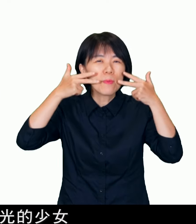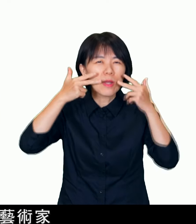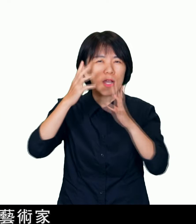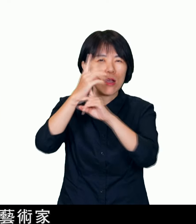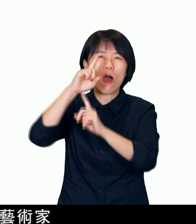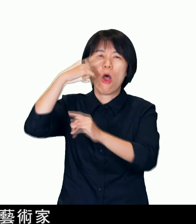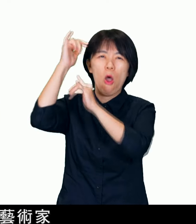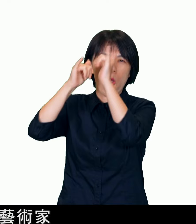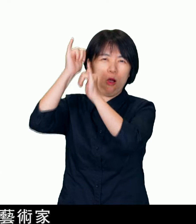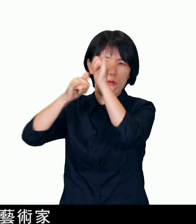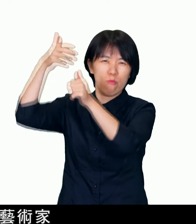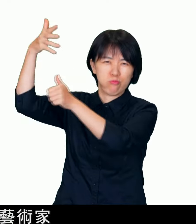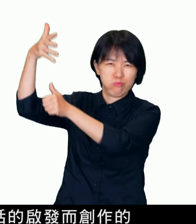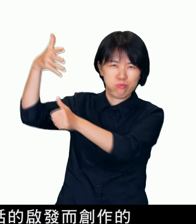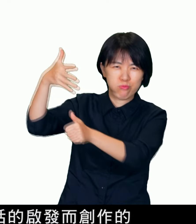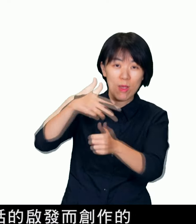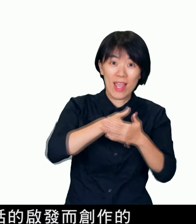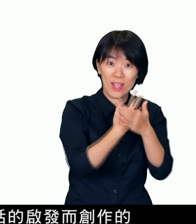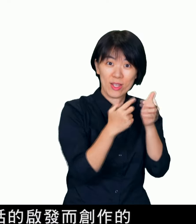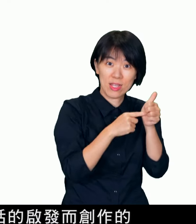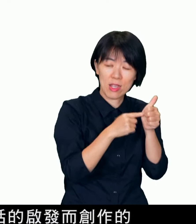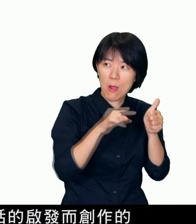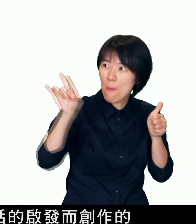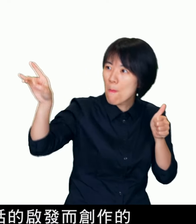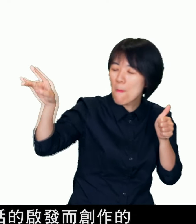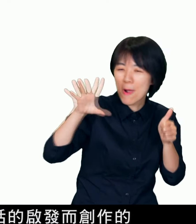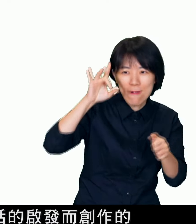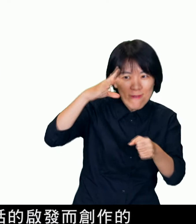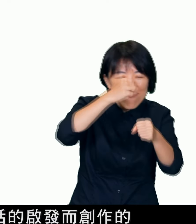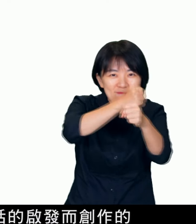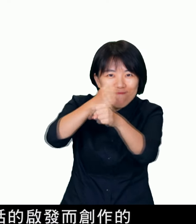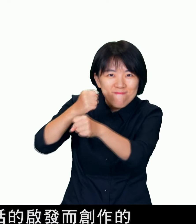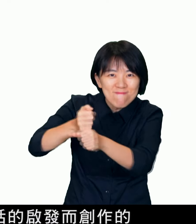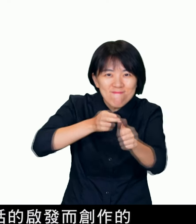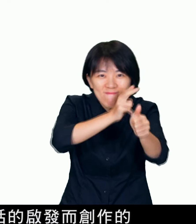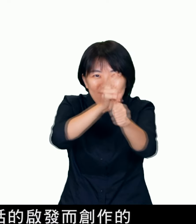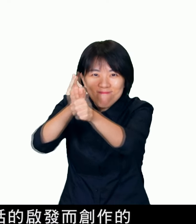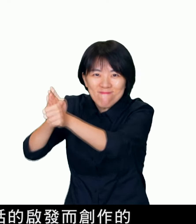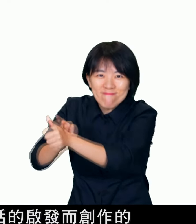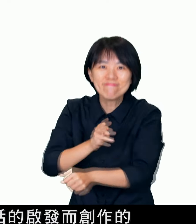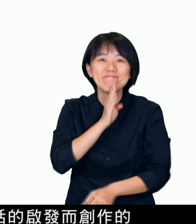这是艺术家受到原住民神话的启发而创作的。